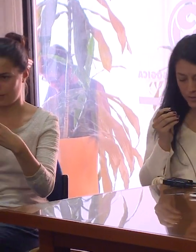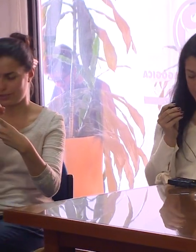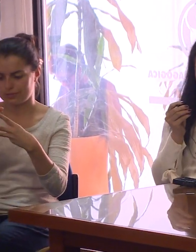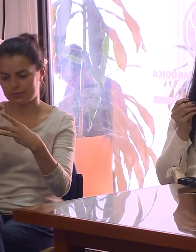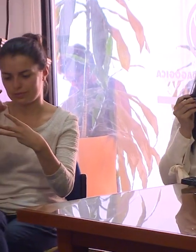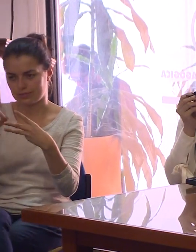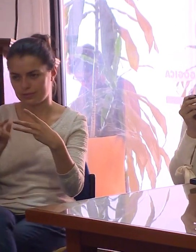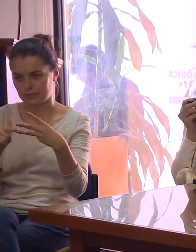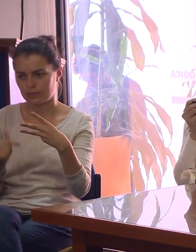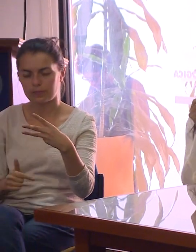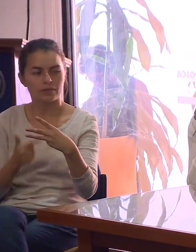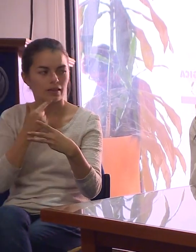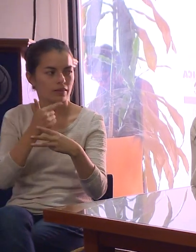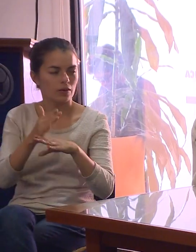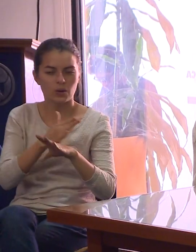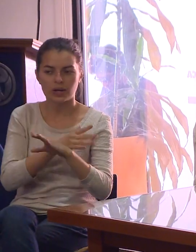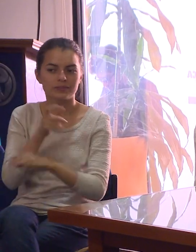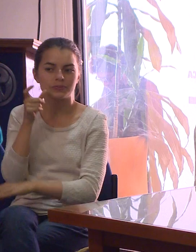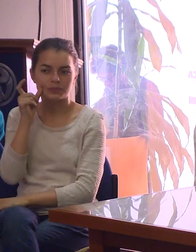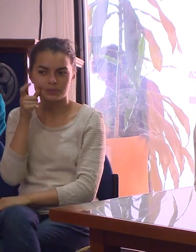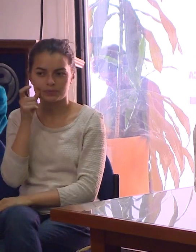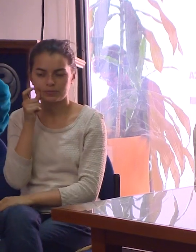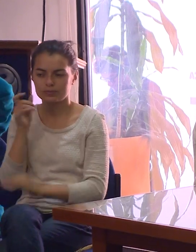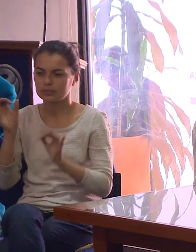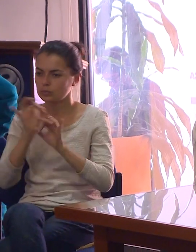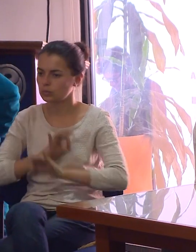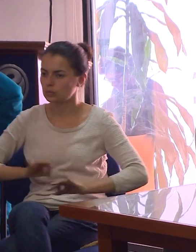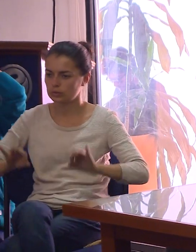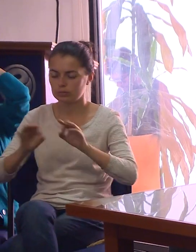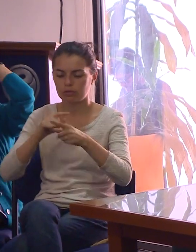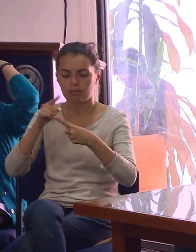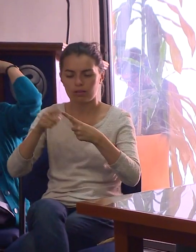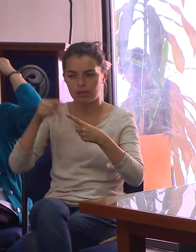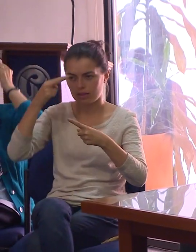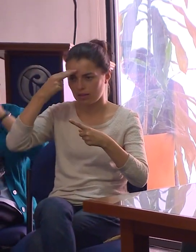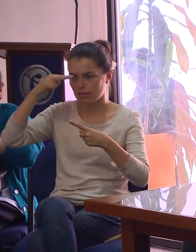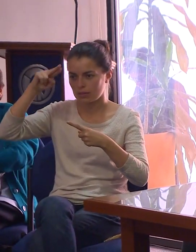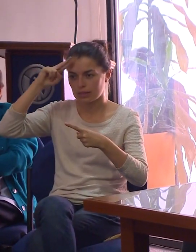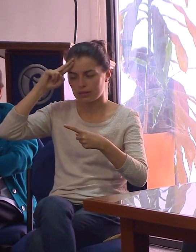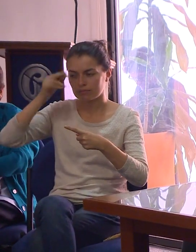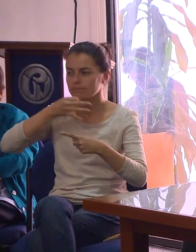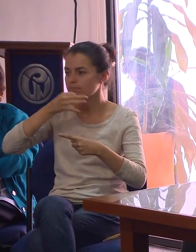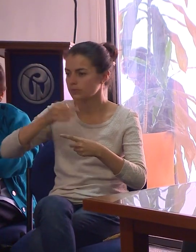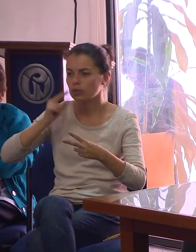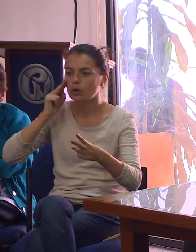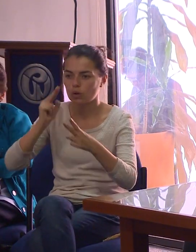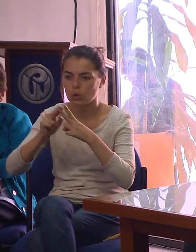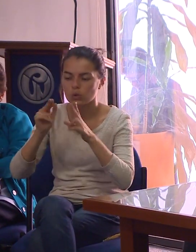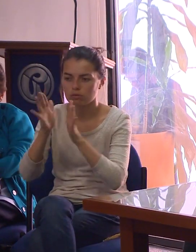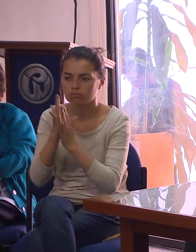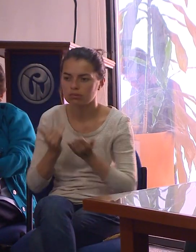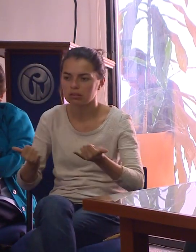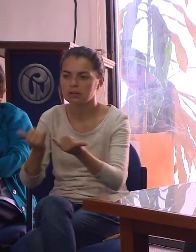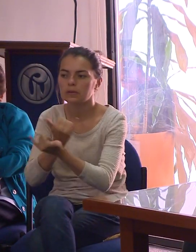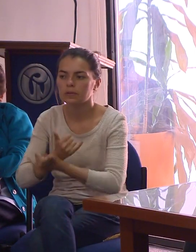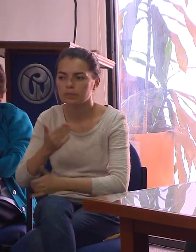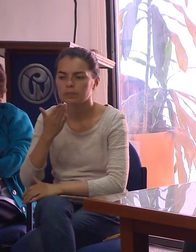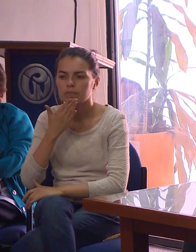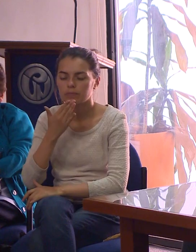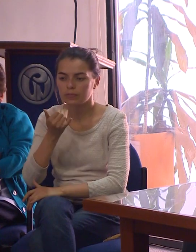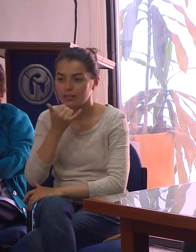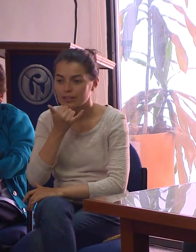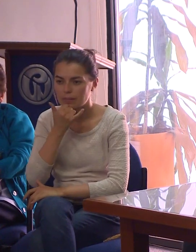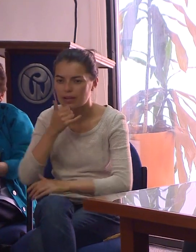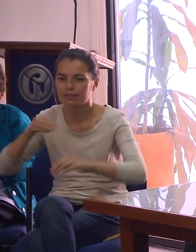manera, como le dice la profesora Carolina, el interpretativo, pues precisamente conocer la realidad de los territorios, de